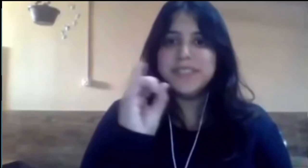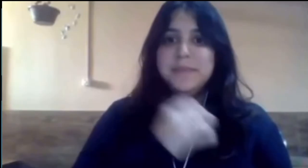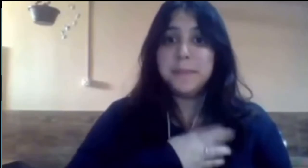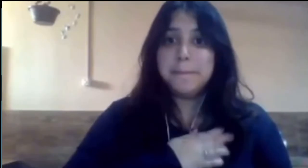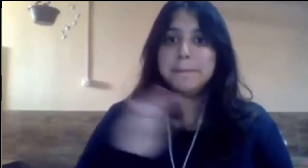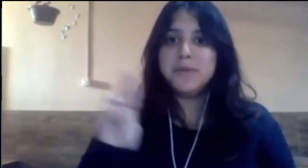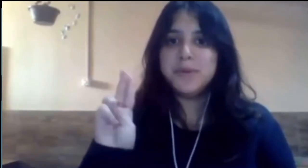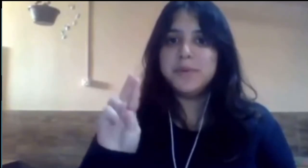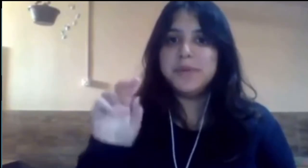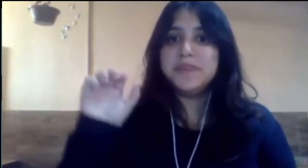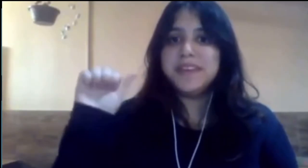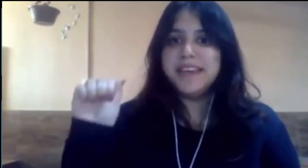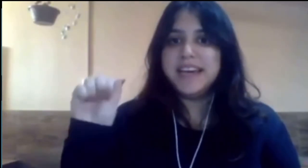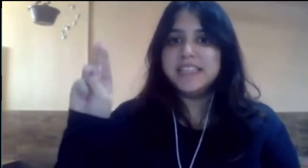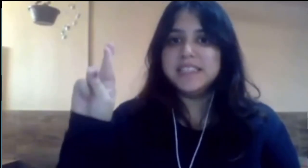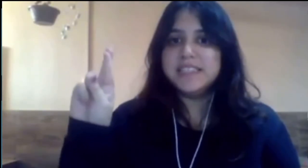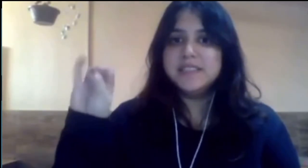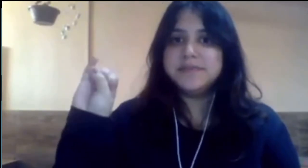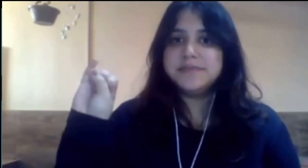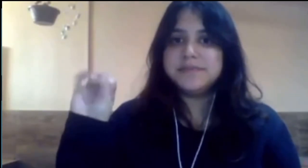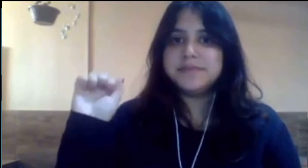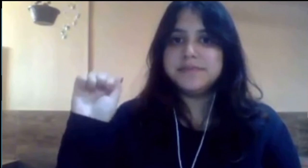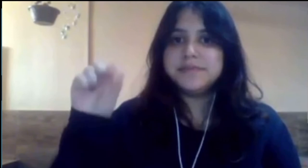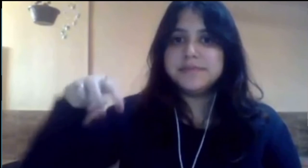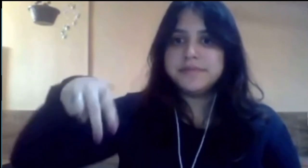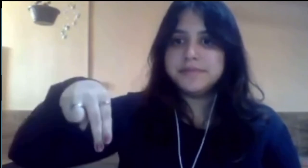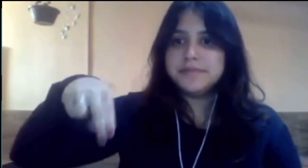Oi, meu nome é Ariane